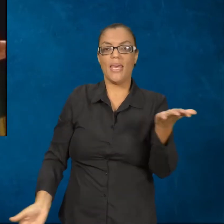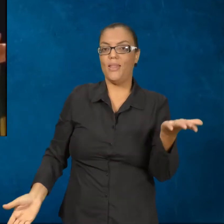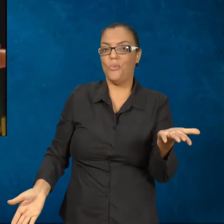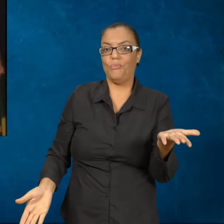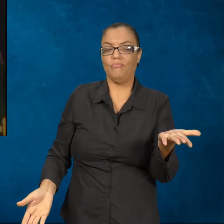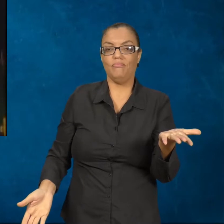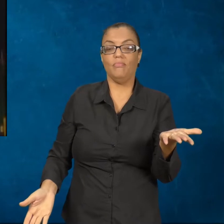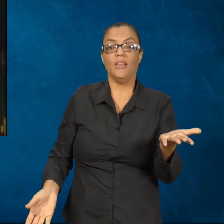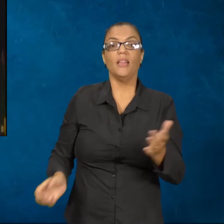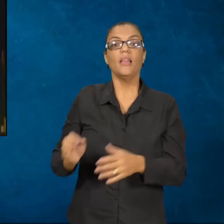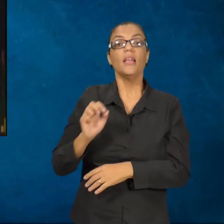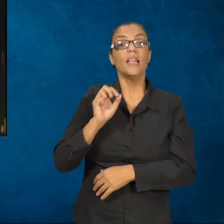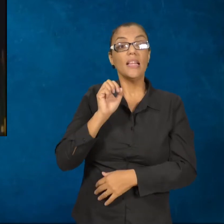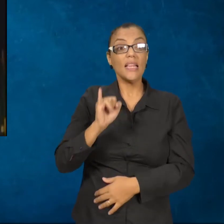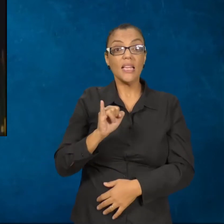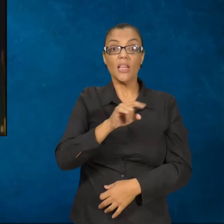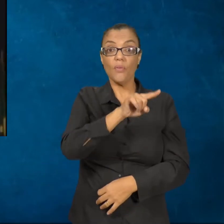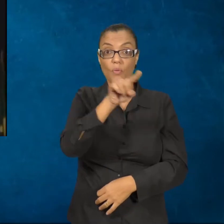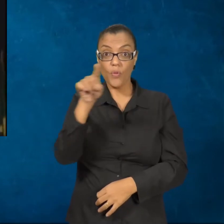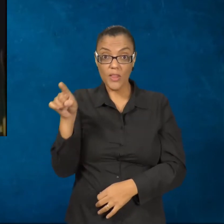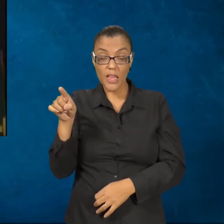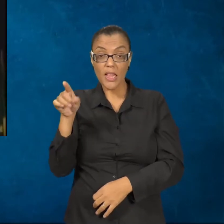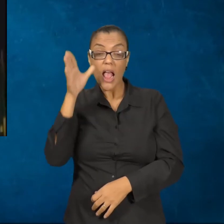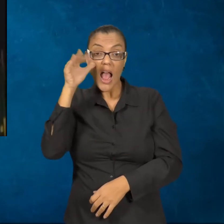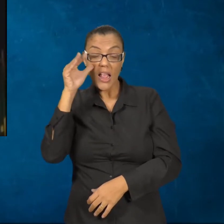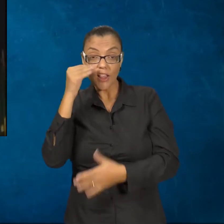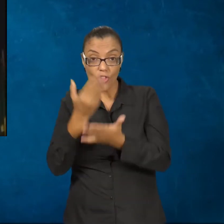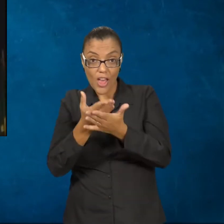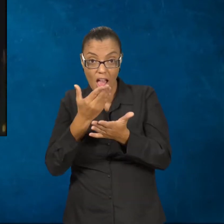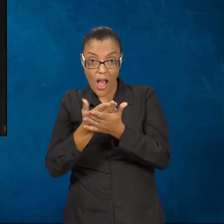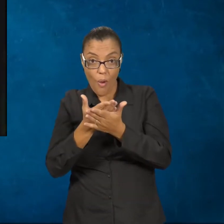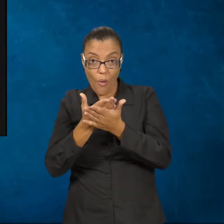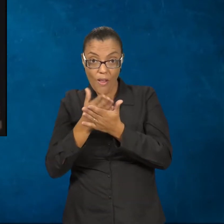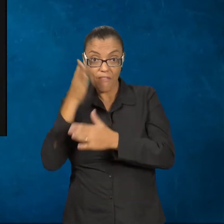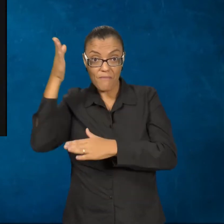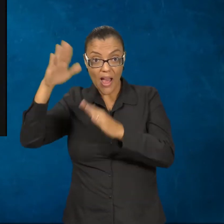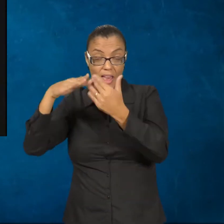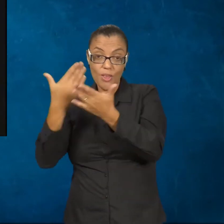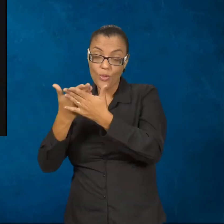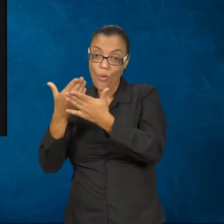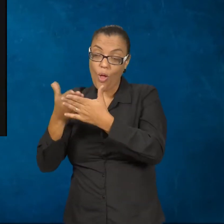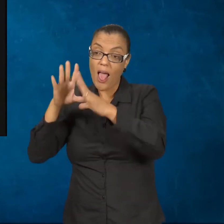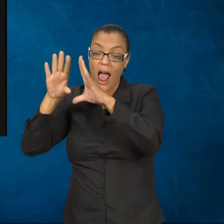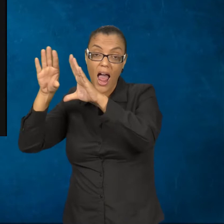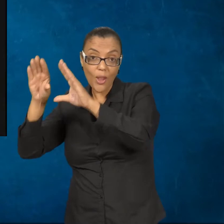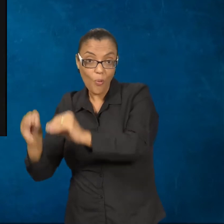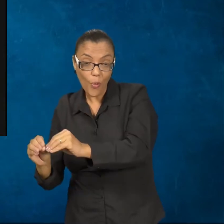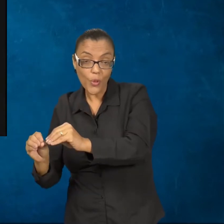de sono. E se algum de vocês assiste aula à noite,